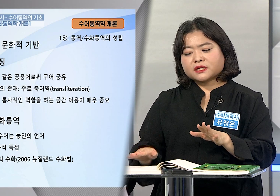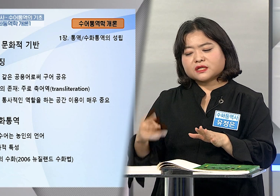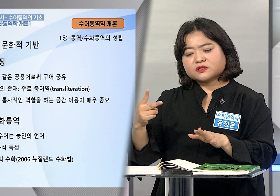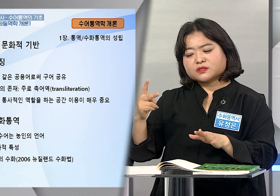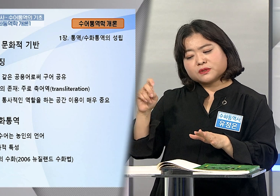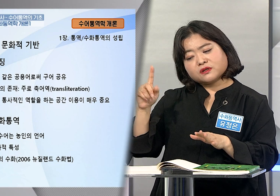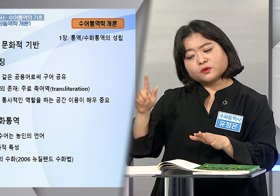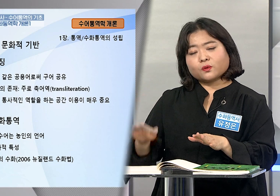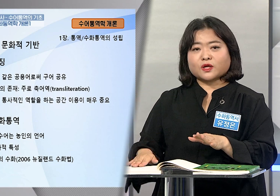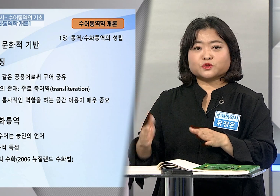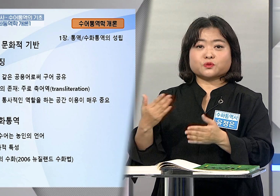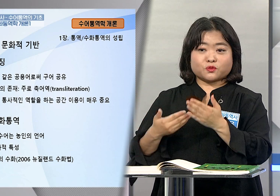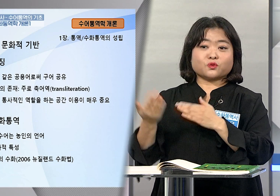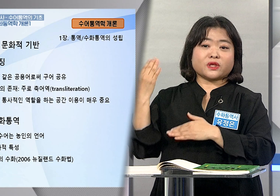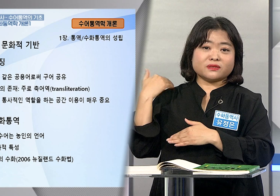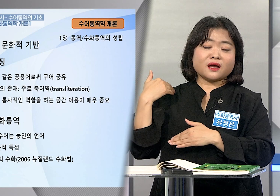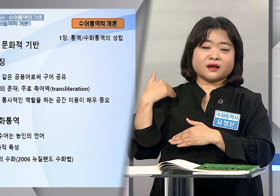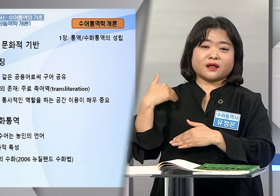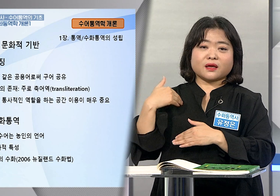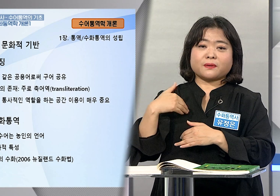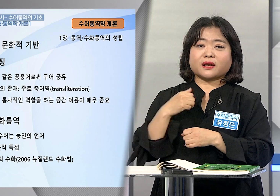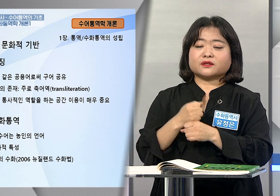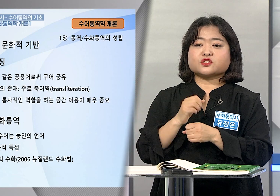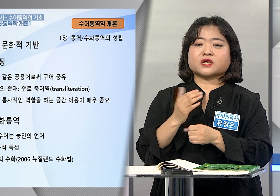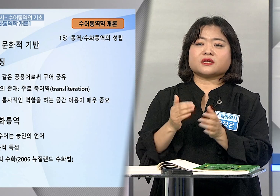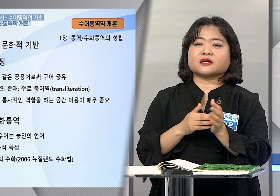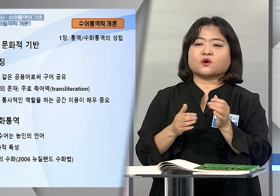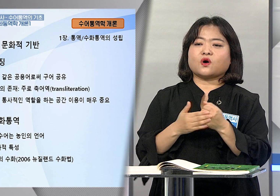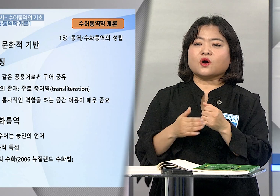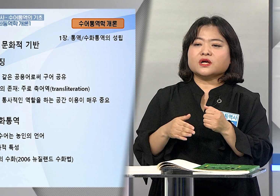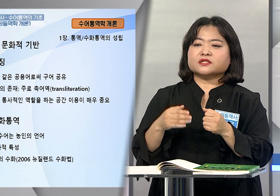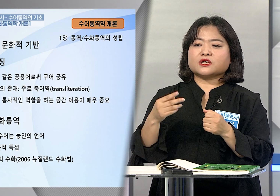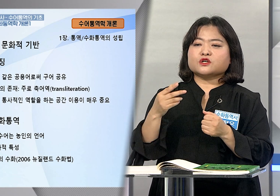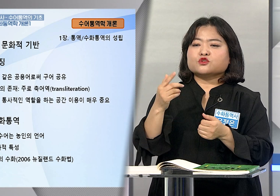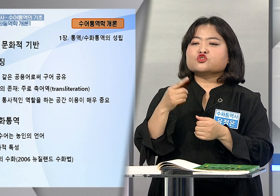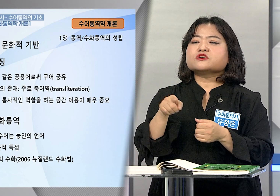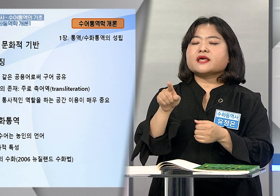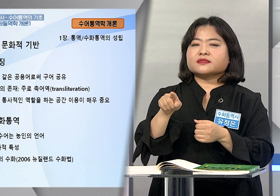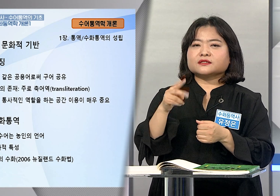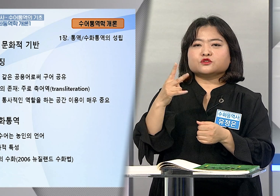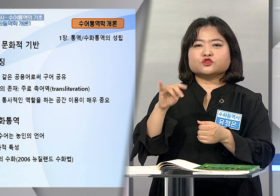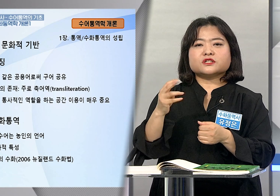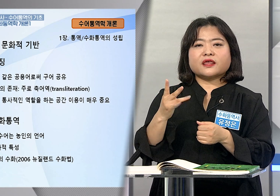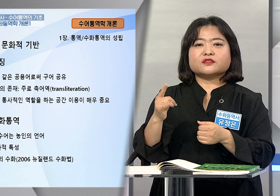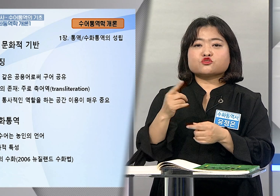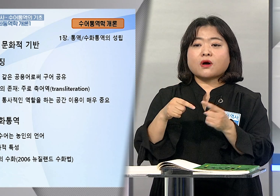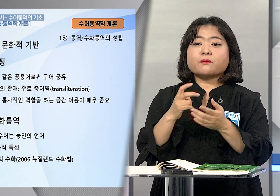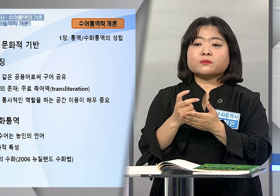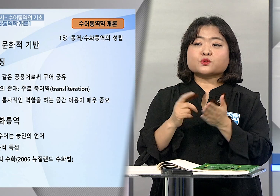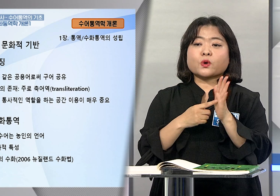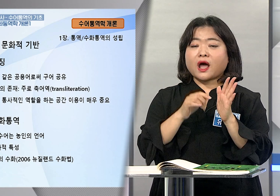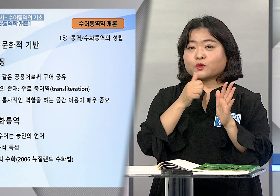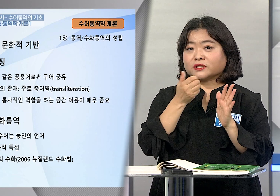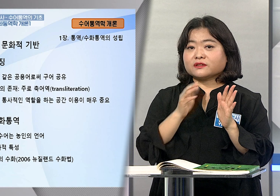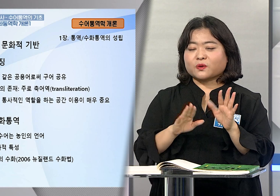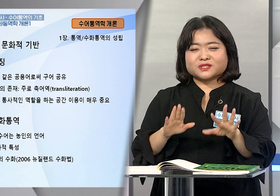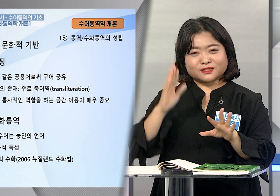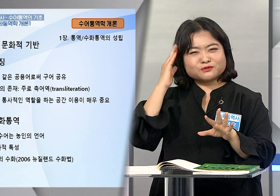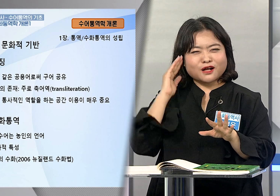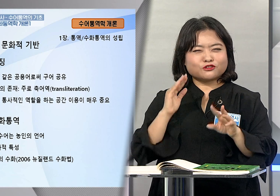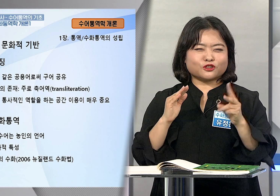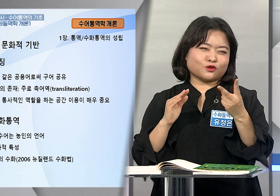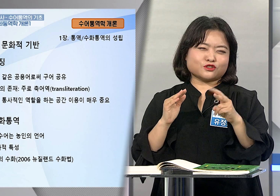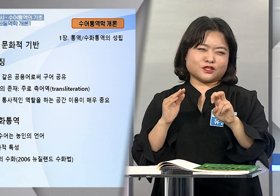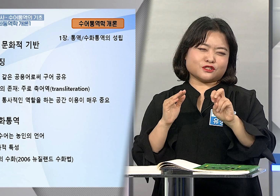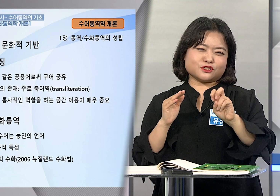이 책이 2011년도 아주 좀 옛날에 발행된 책이라서 이제 뉴질랜드 수화법을 소개하고 있는데요.